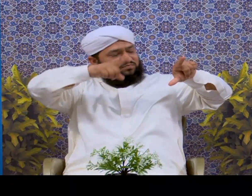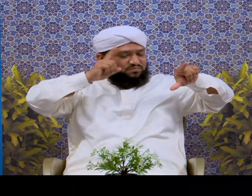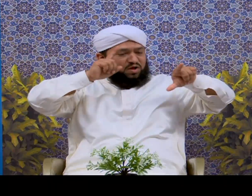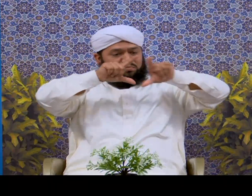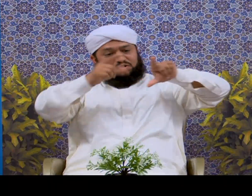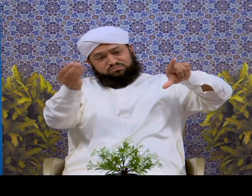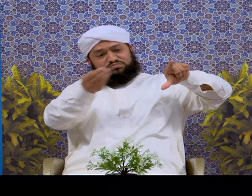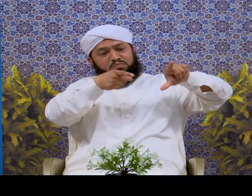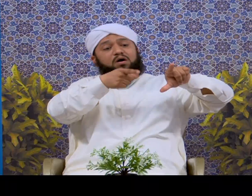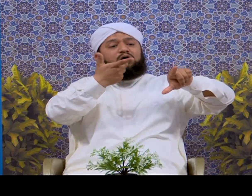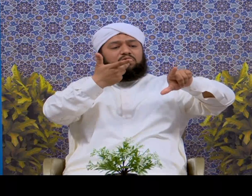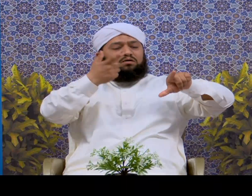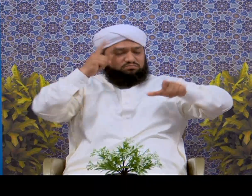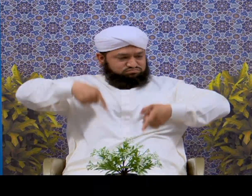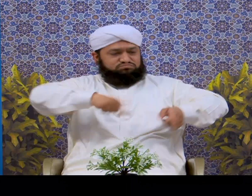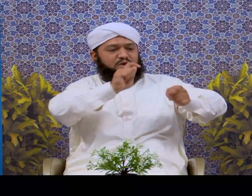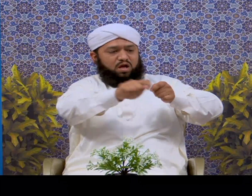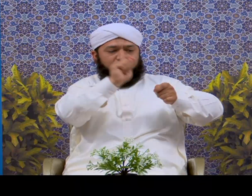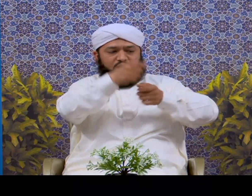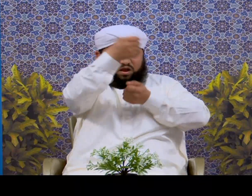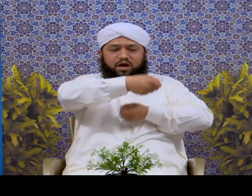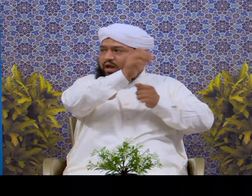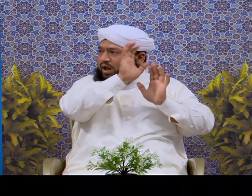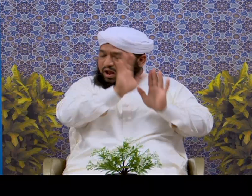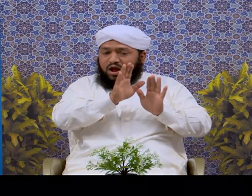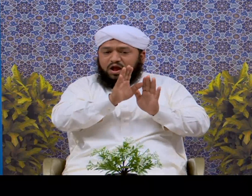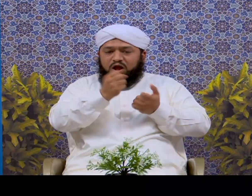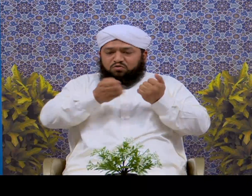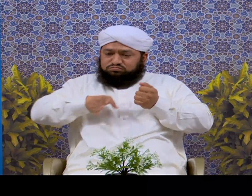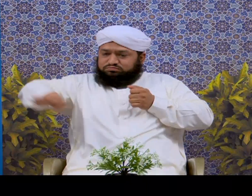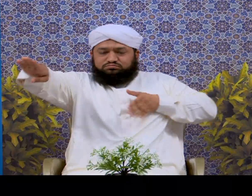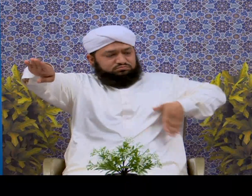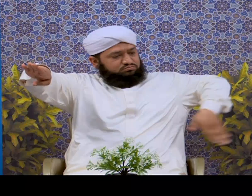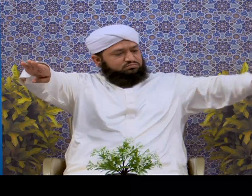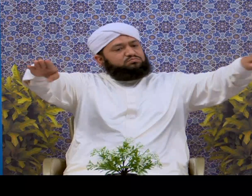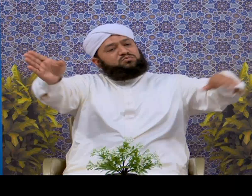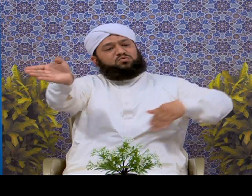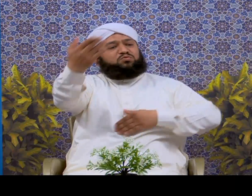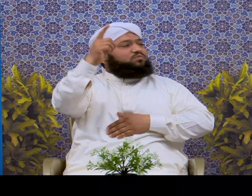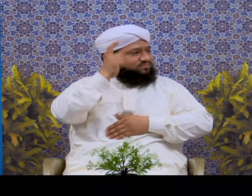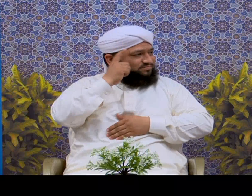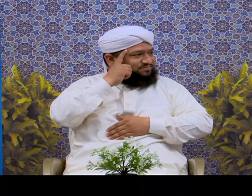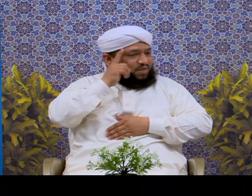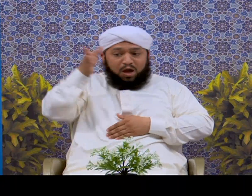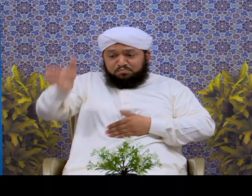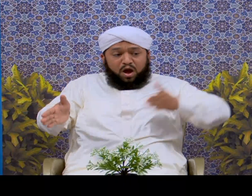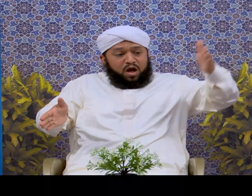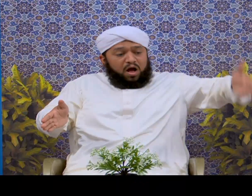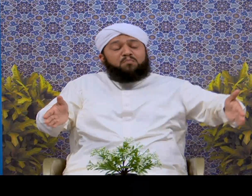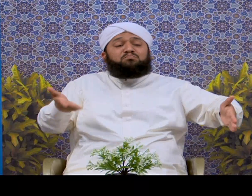ہوتا ہے سڑک زیر تعمیر ہے، متبادل راستہ اختیار فرمائیے۔ یہ بورڈ اس لیے لگاتے ہیں کہ اگر وہاں سے